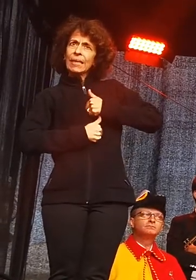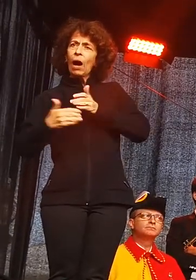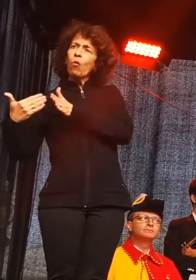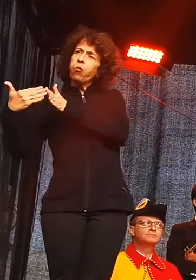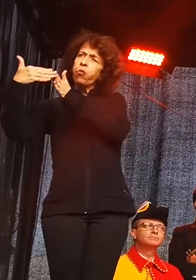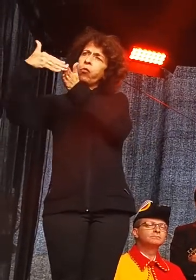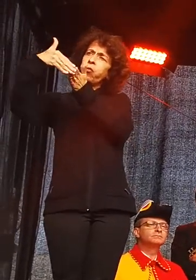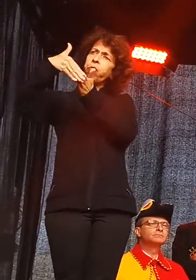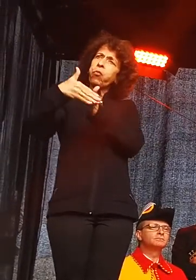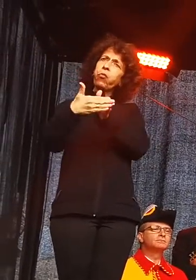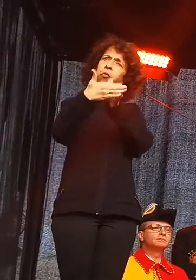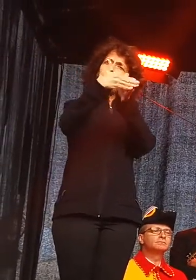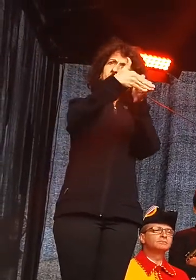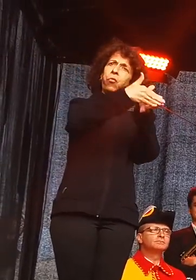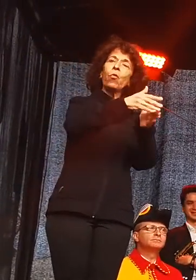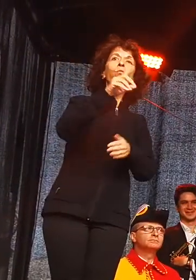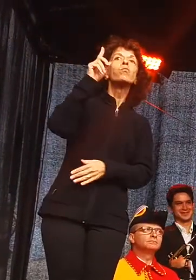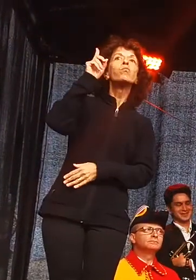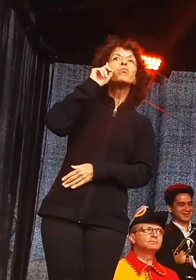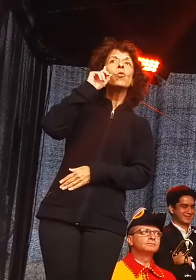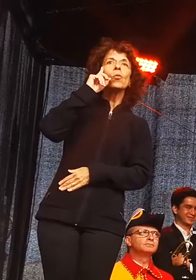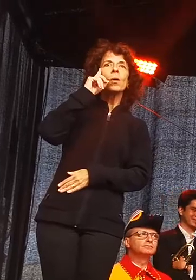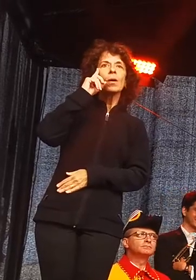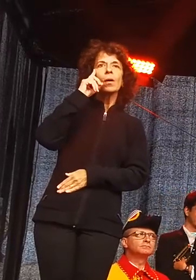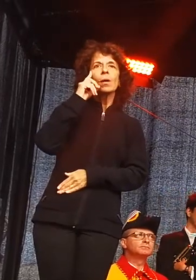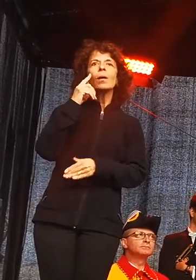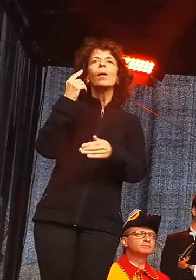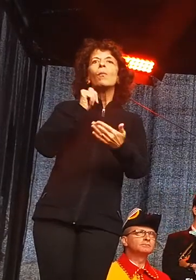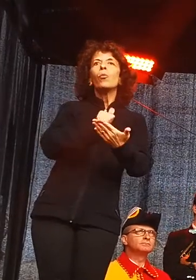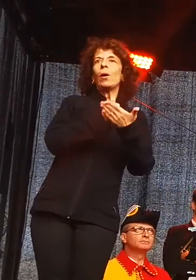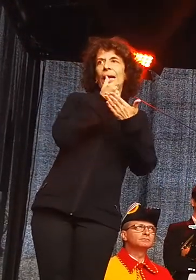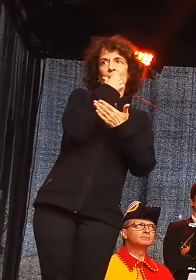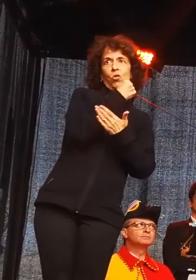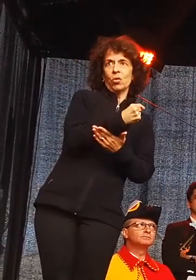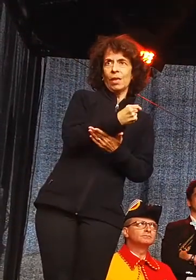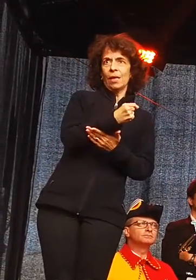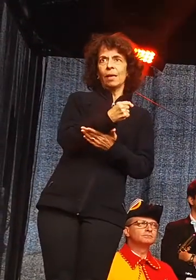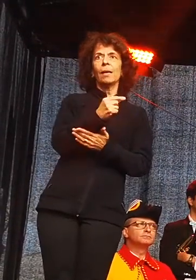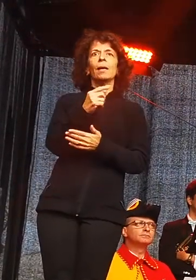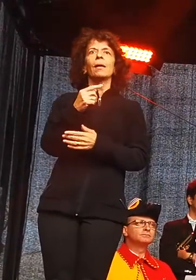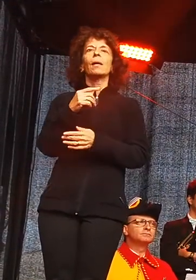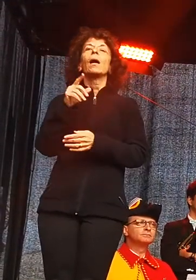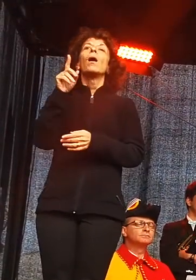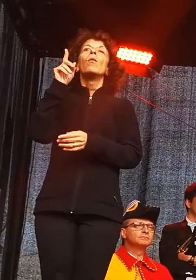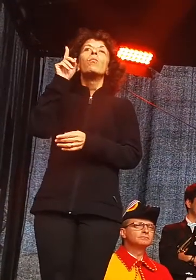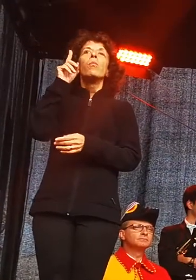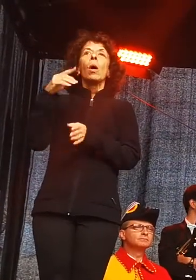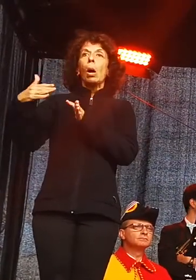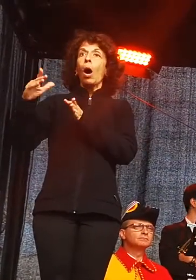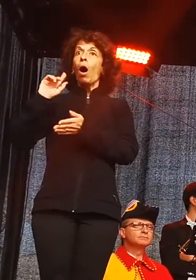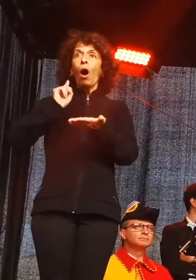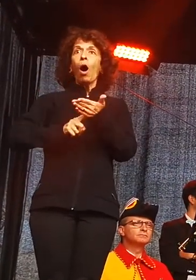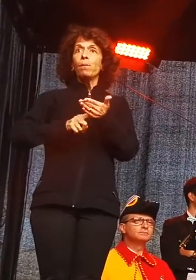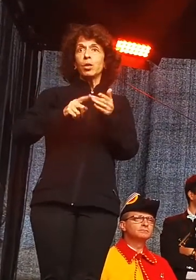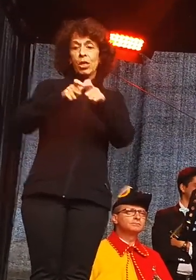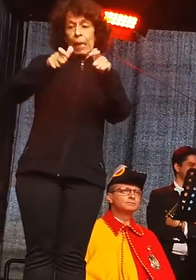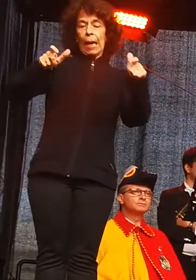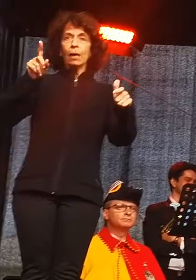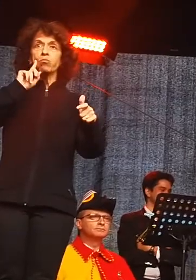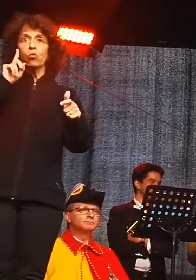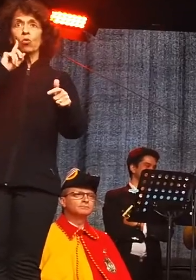fluviale, parce qu'ils sont venus pour renforcer la garnison genevoise. Pourquoi ils sont passés par le lac? Ils n'avaient pas d'autre solution,